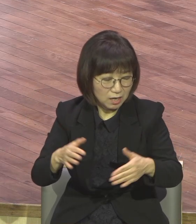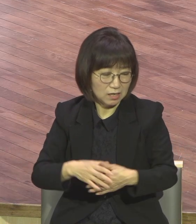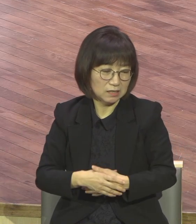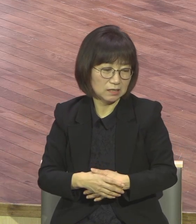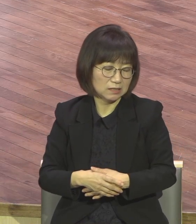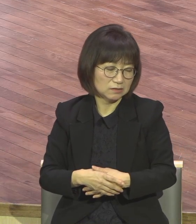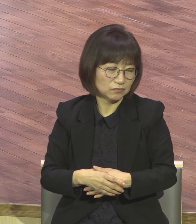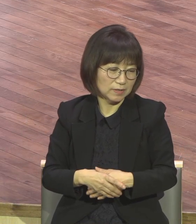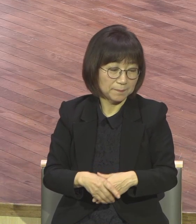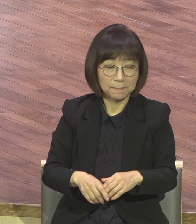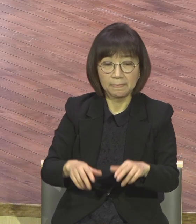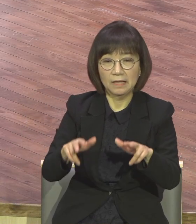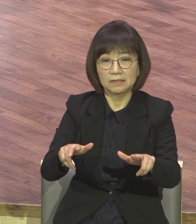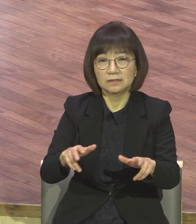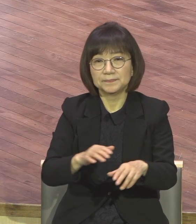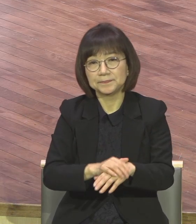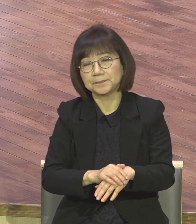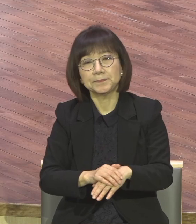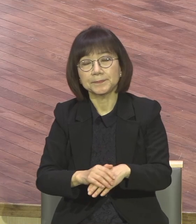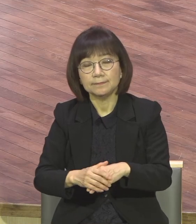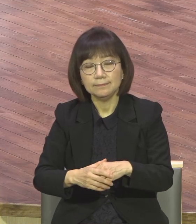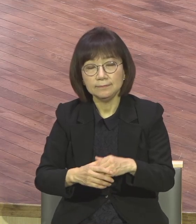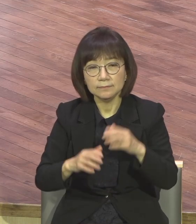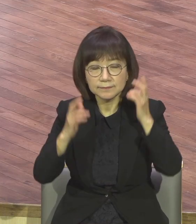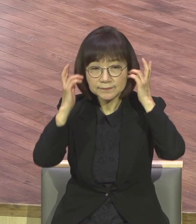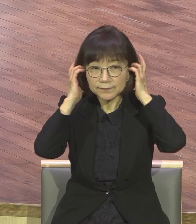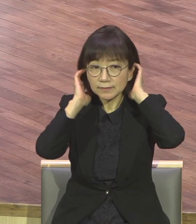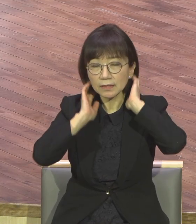군군민민이라고 나라다운 나라를 보았고